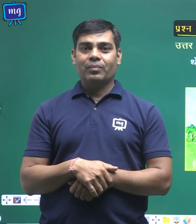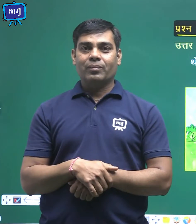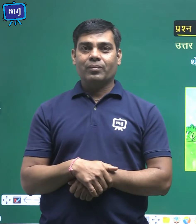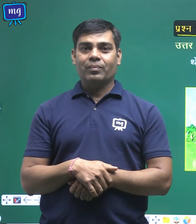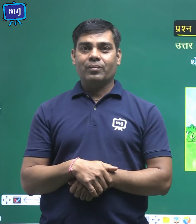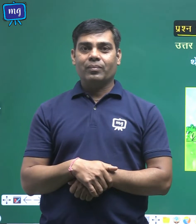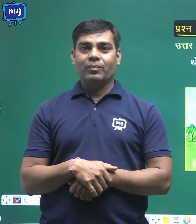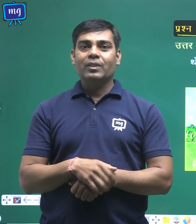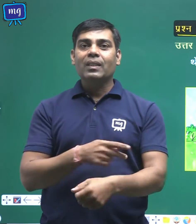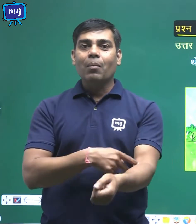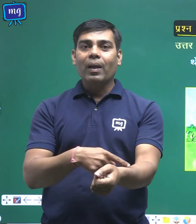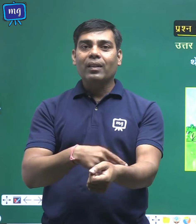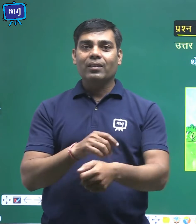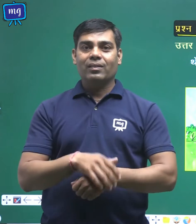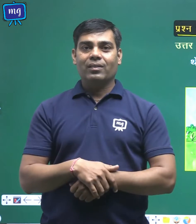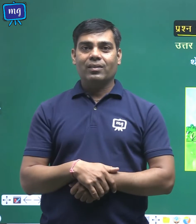भरत